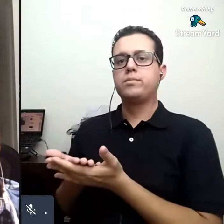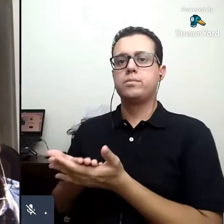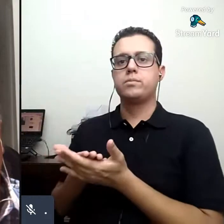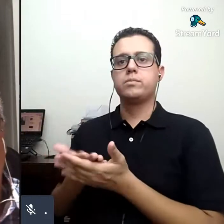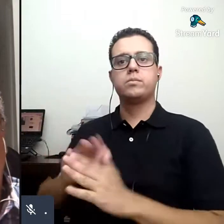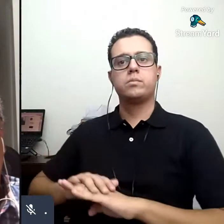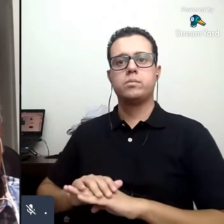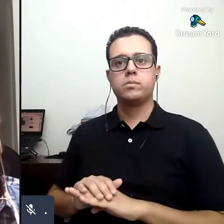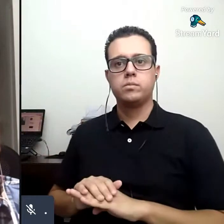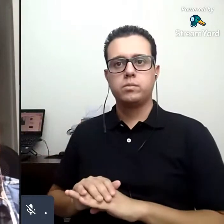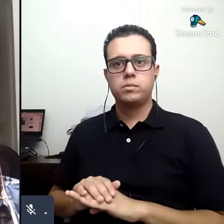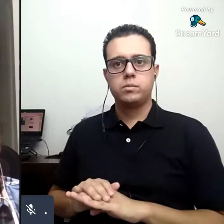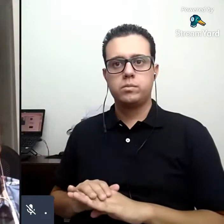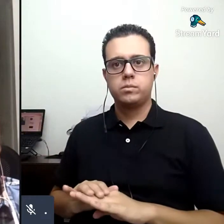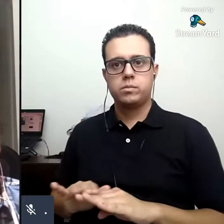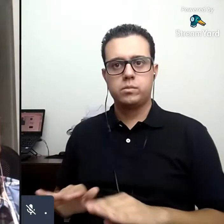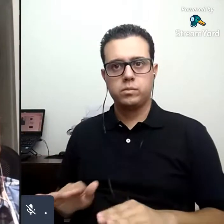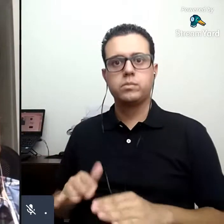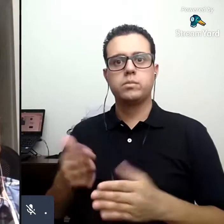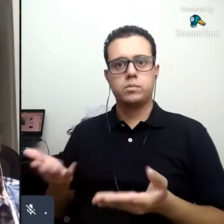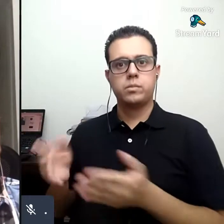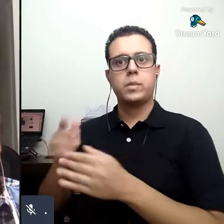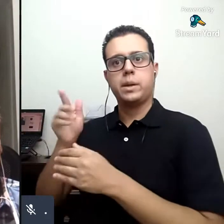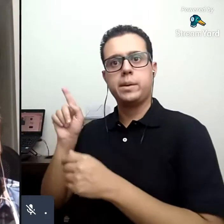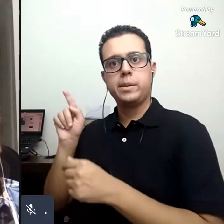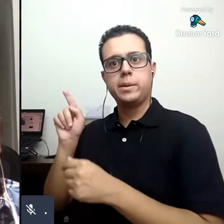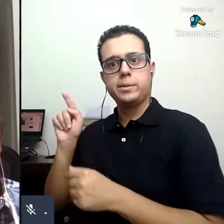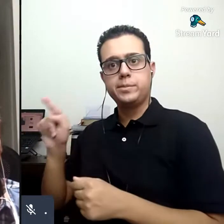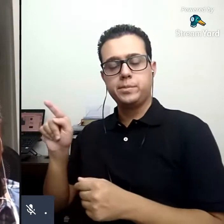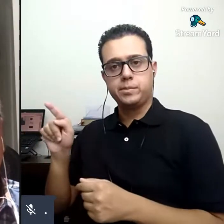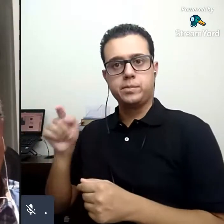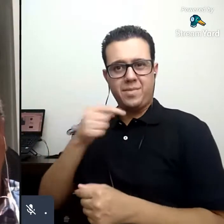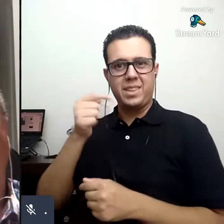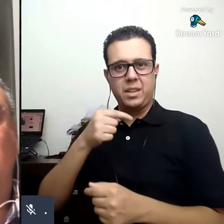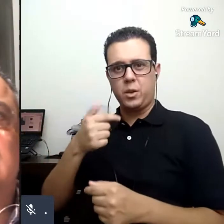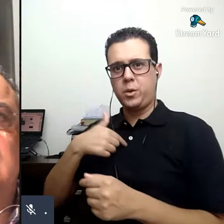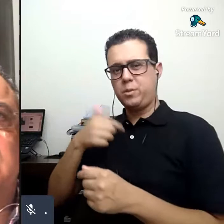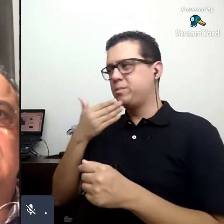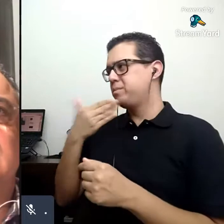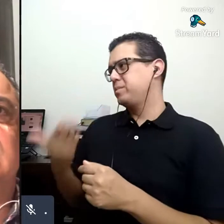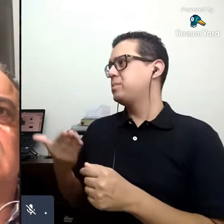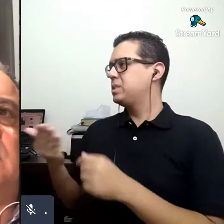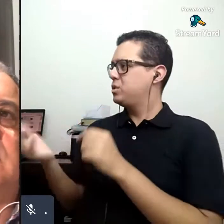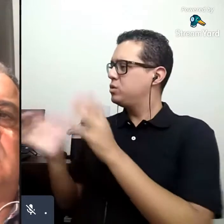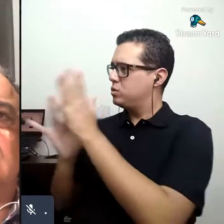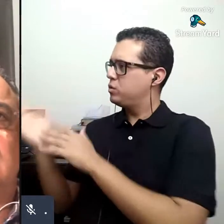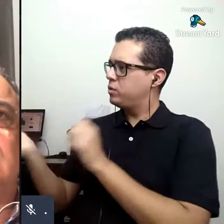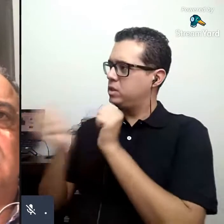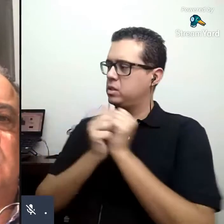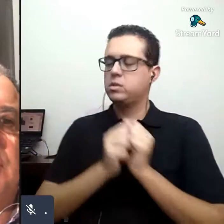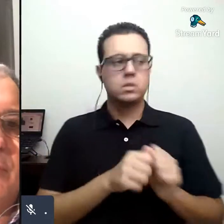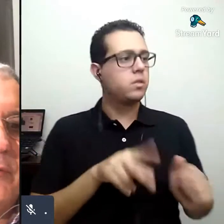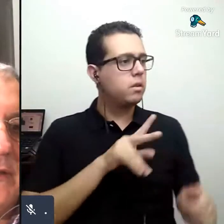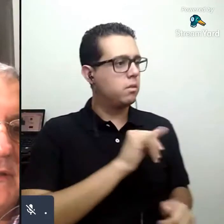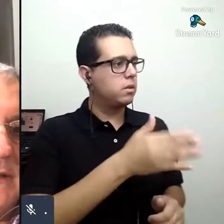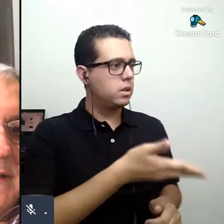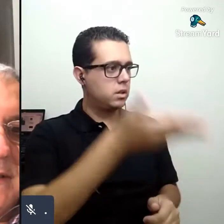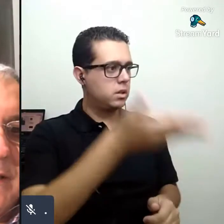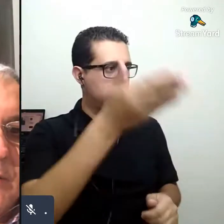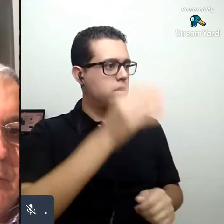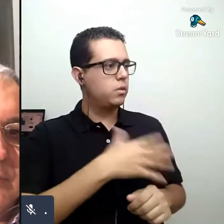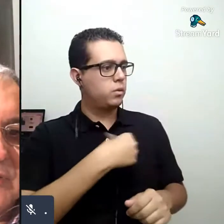Ele estava pedindo para Jesus ir com ele. Então, aquilo que Jesus falou, vocês precisam de